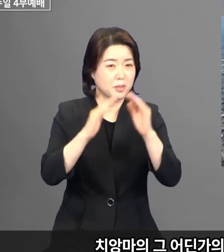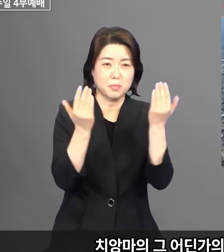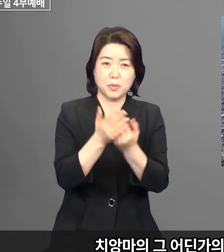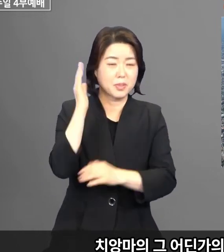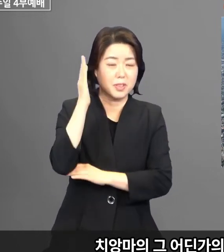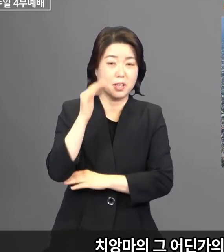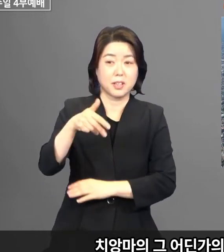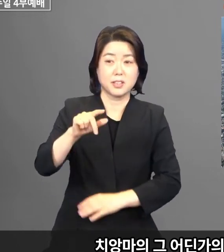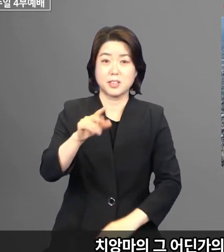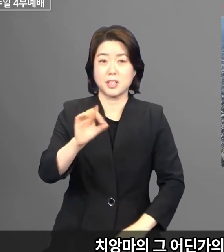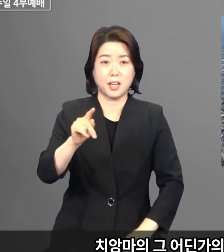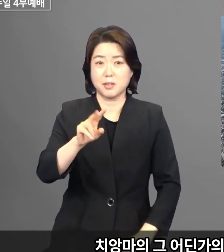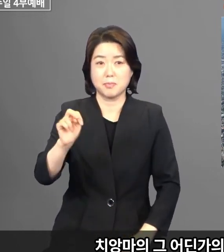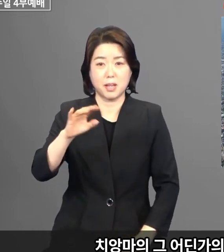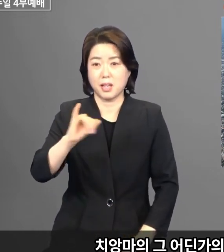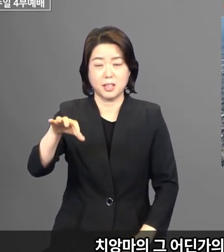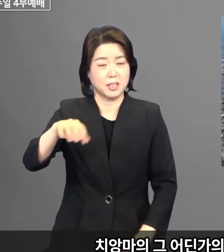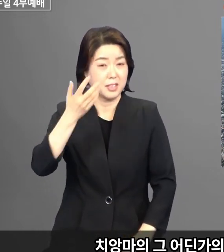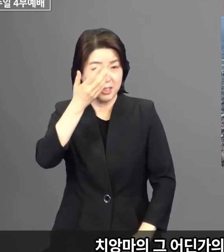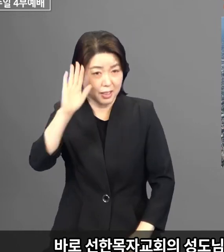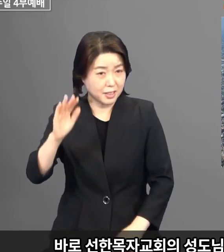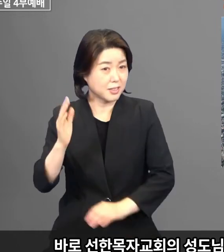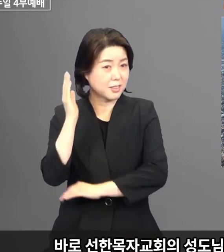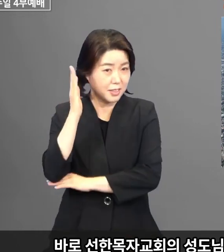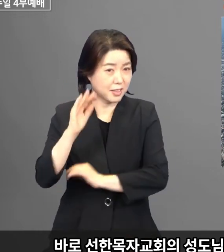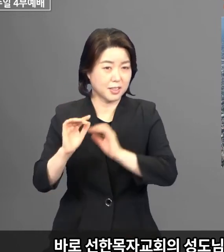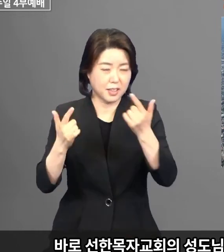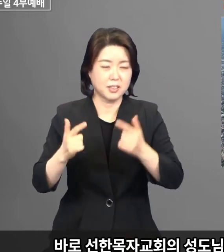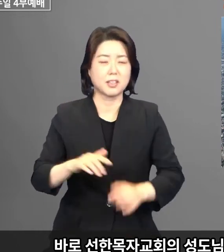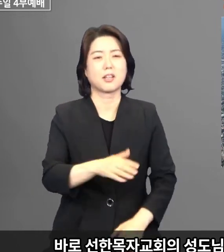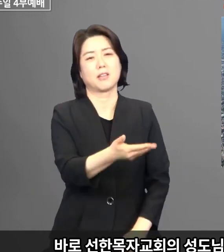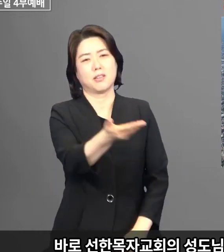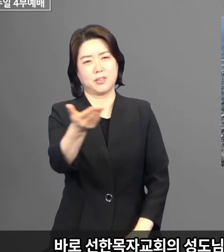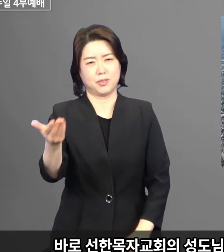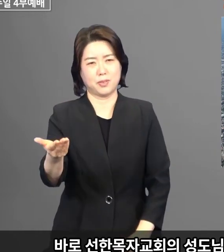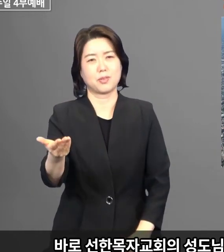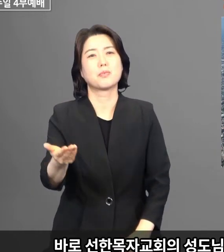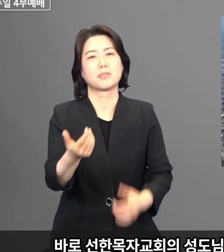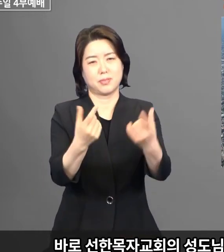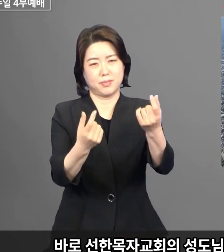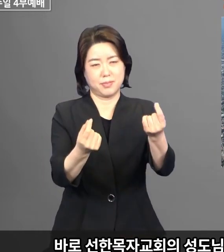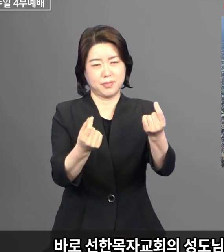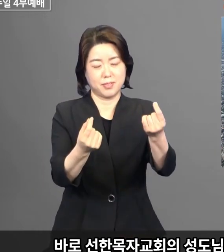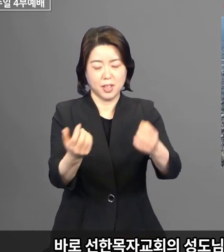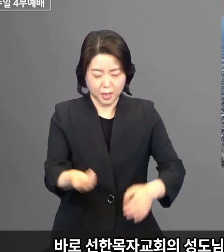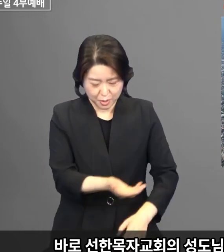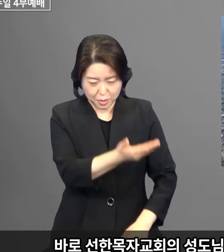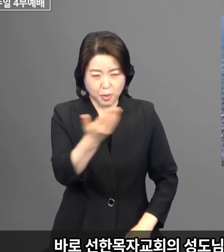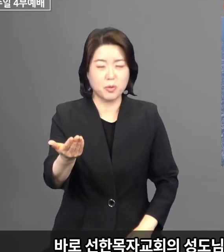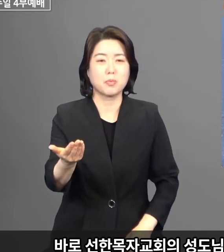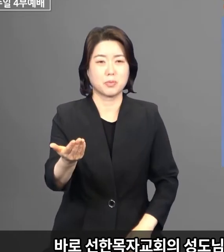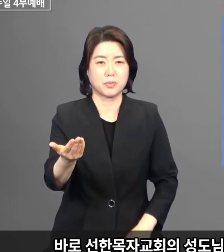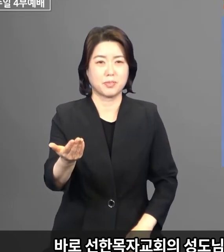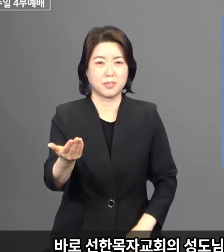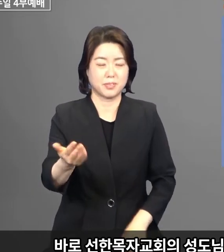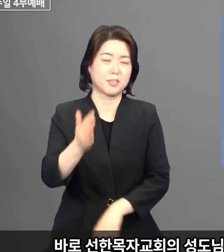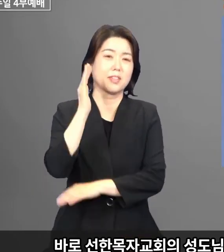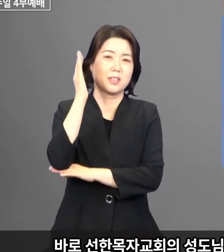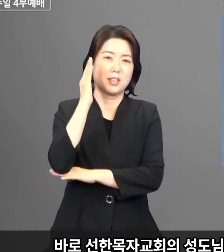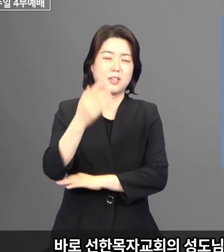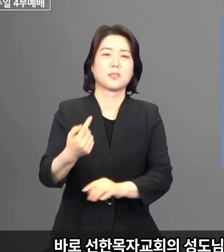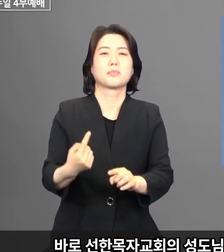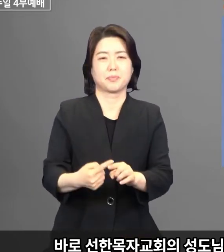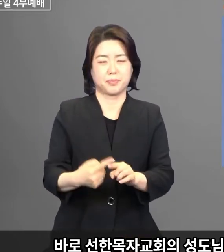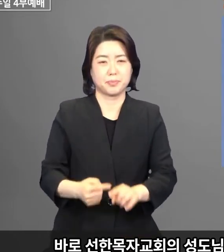치앙마이의 그 어딘가의 낯선 이야기가 아니라 바로 선한목자교회 성도님들 여러분들의